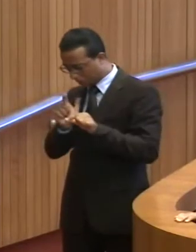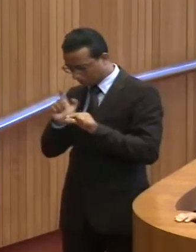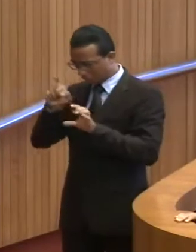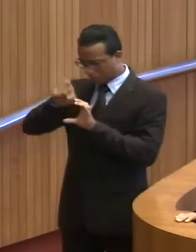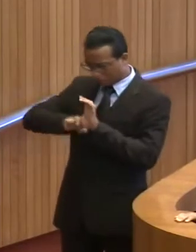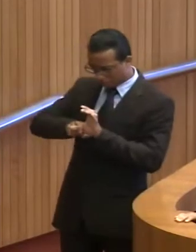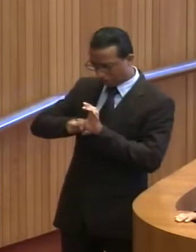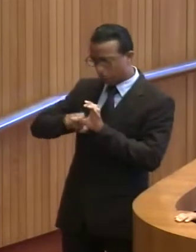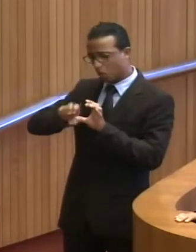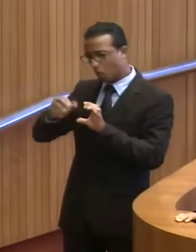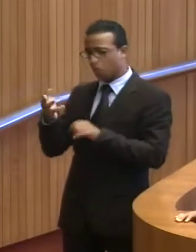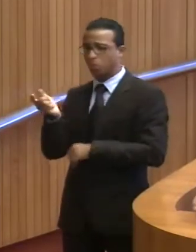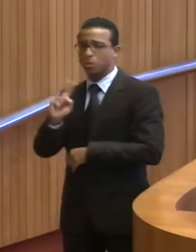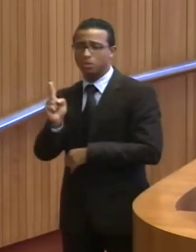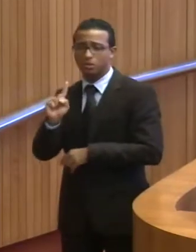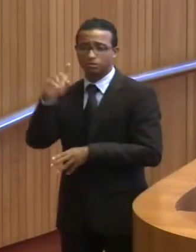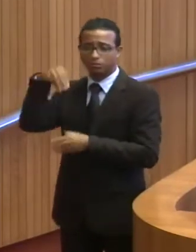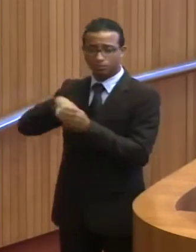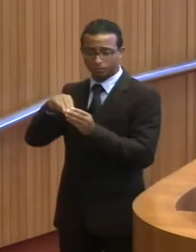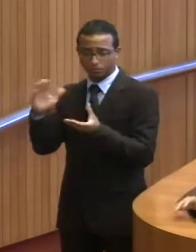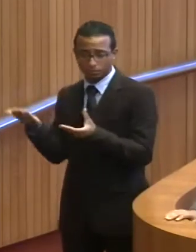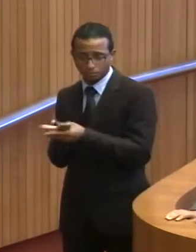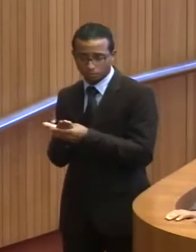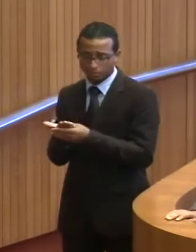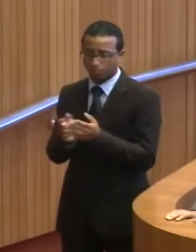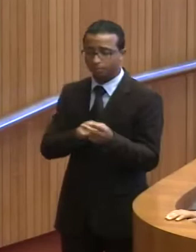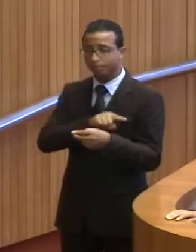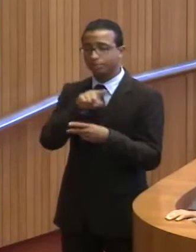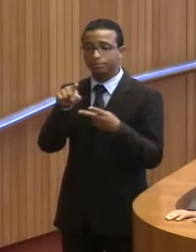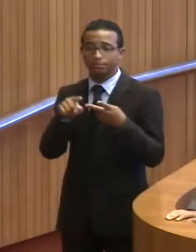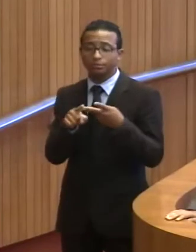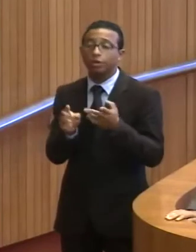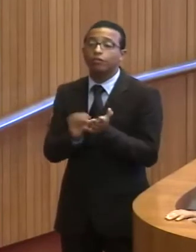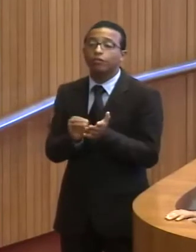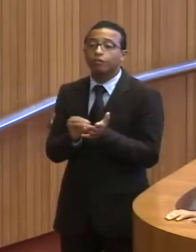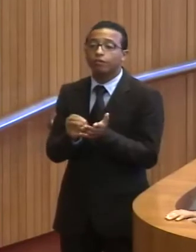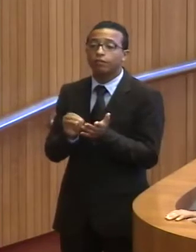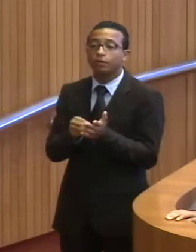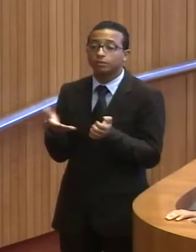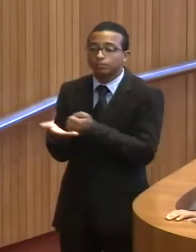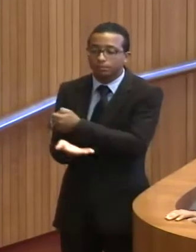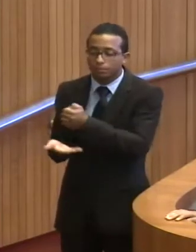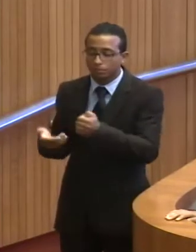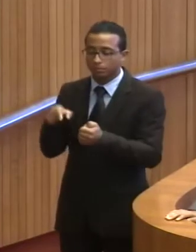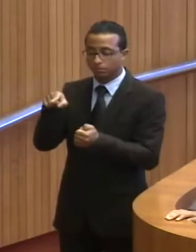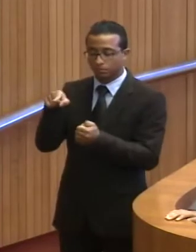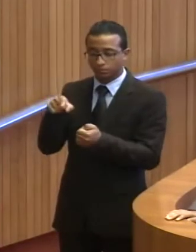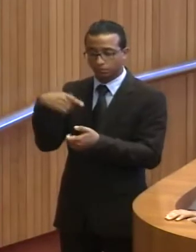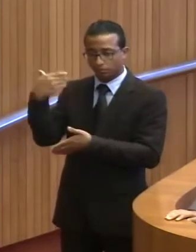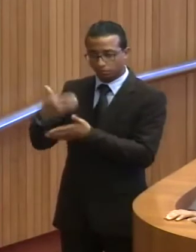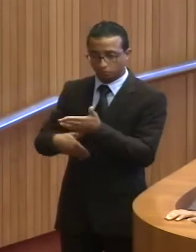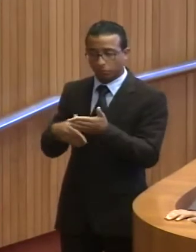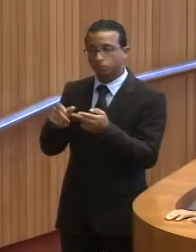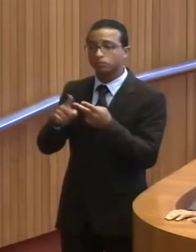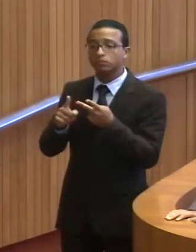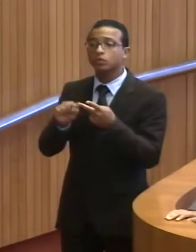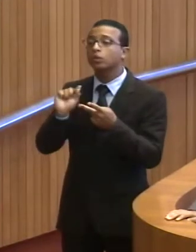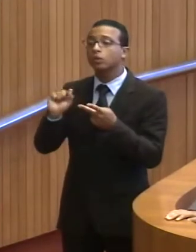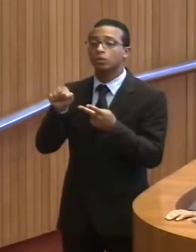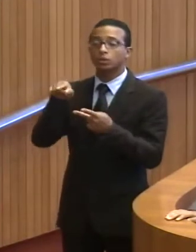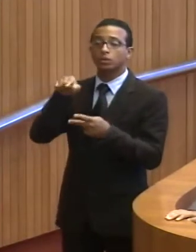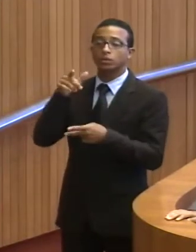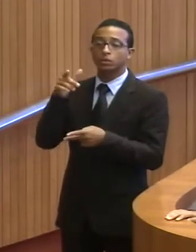no presente processo. A segunda inconsistência na caracterização do débito diz respeito ao fato de